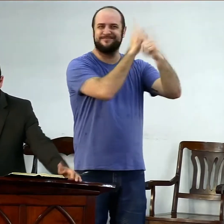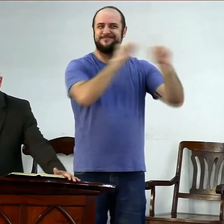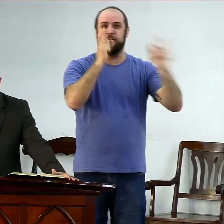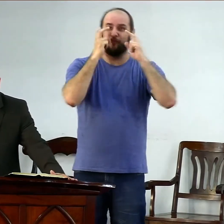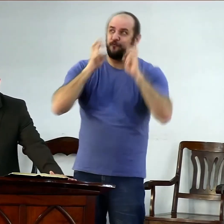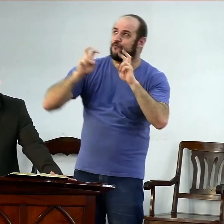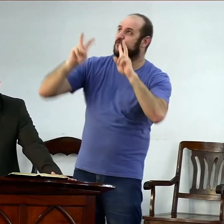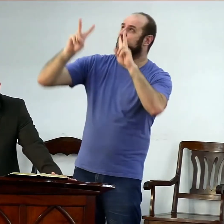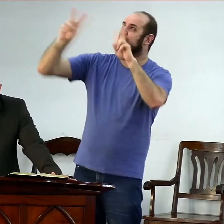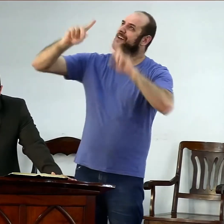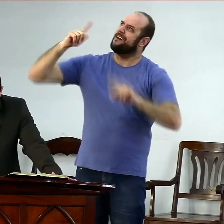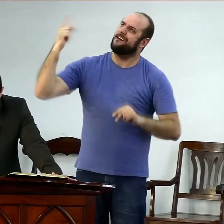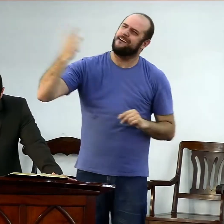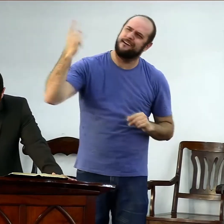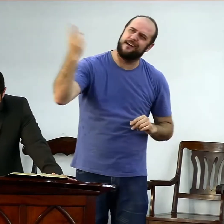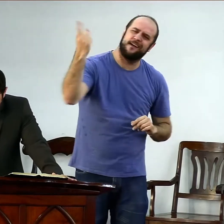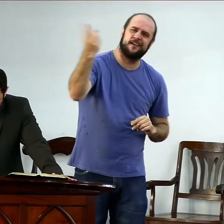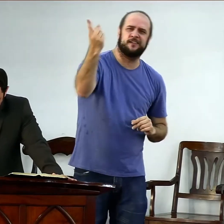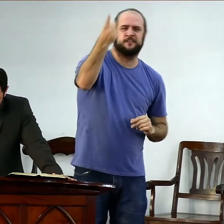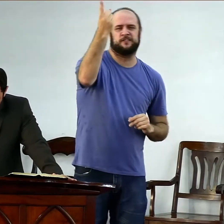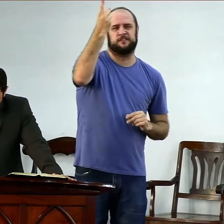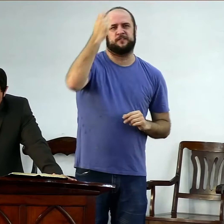passageiro.